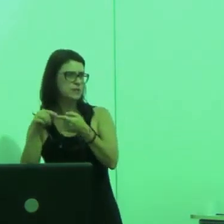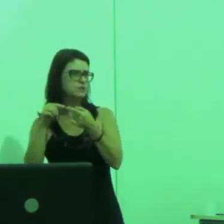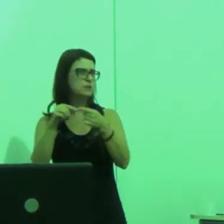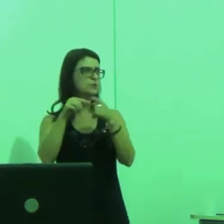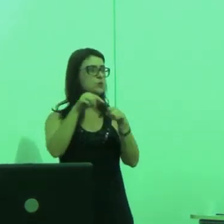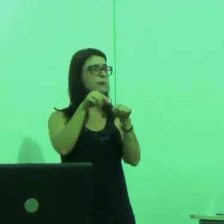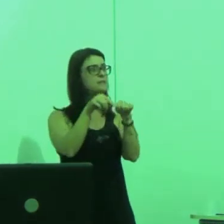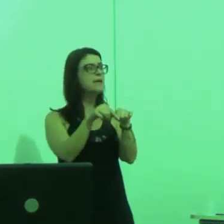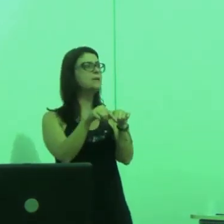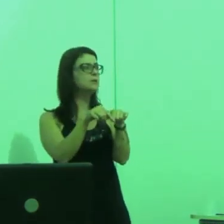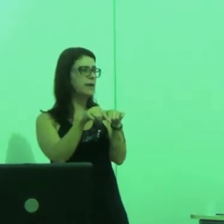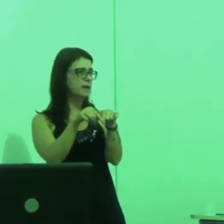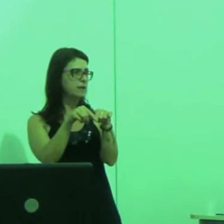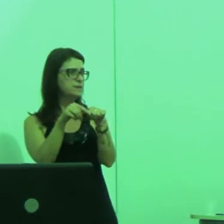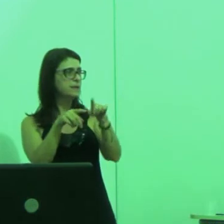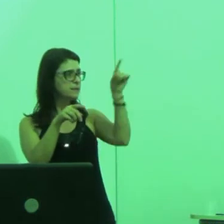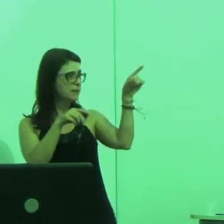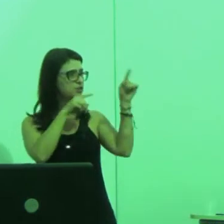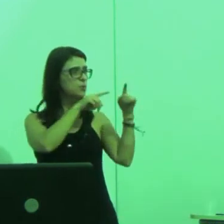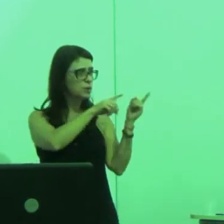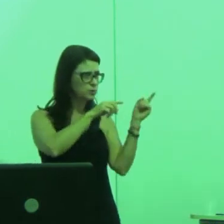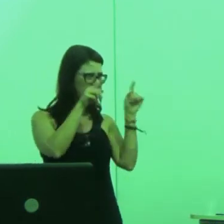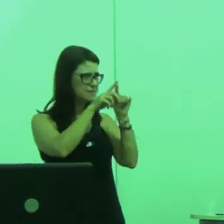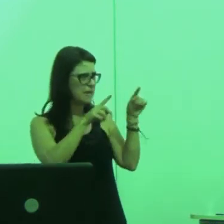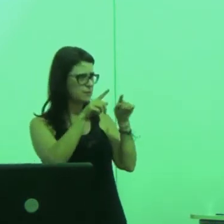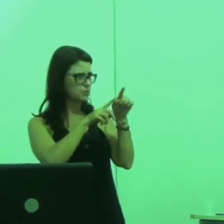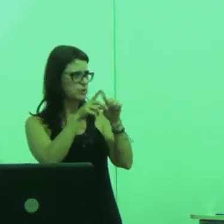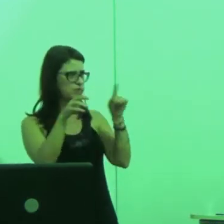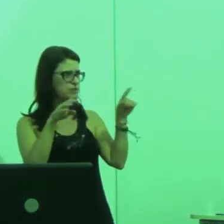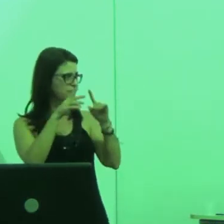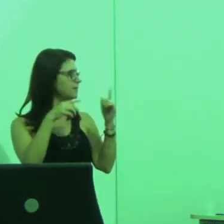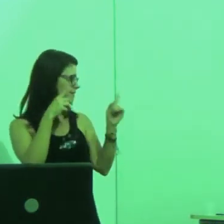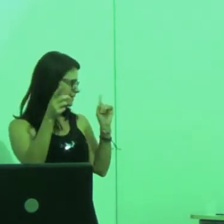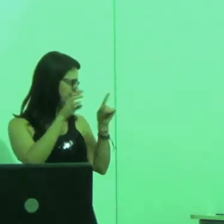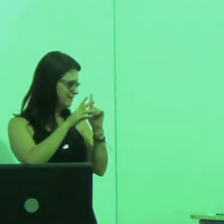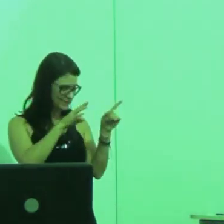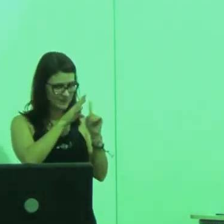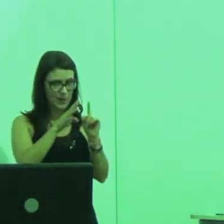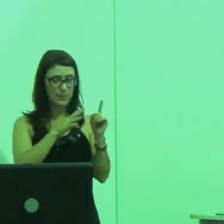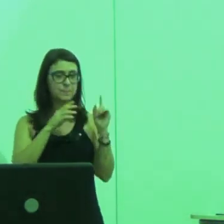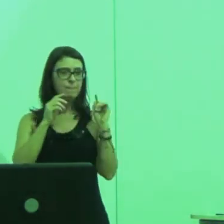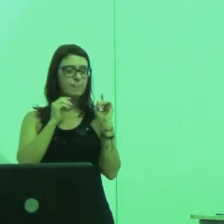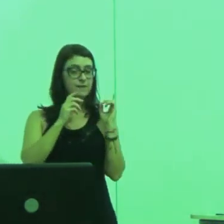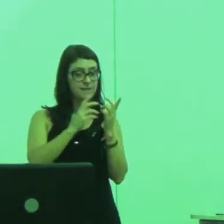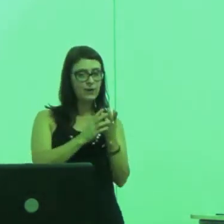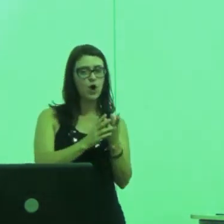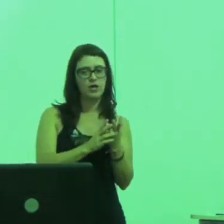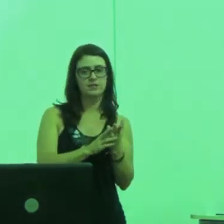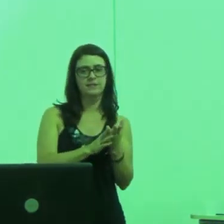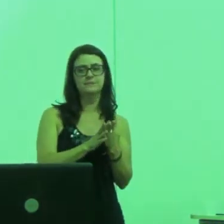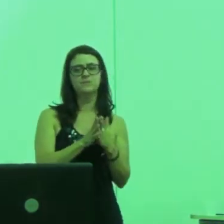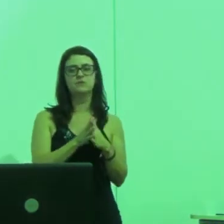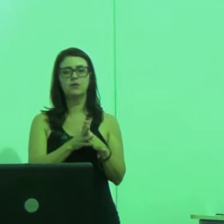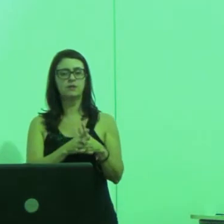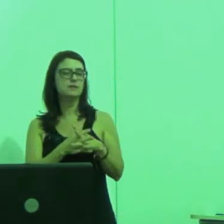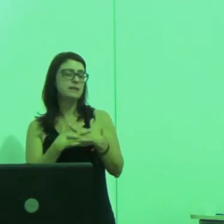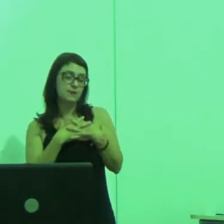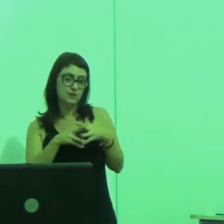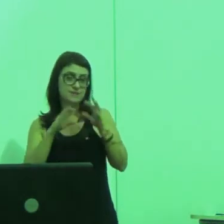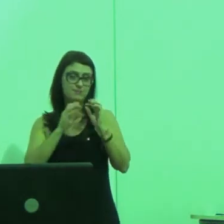você contou um passado dela e ali ela tinha um outro passado, que ela tinha, né, tal. E agora, né, eu falei, olha, agora esse